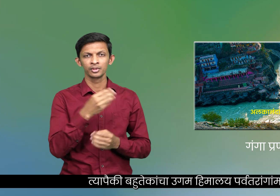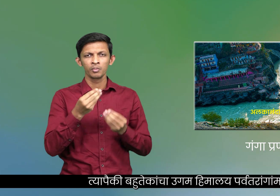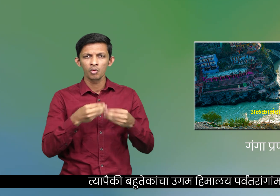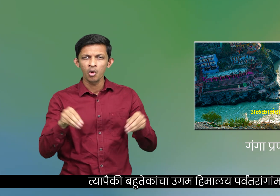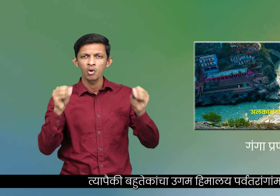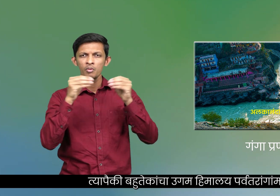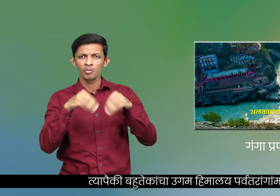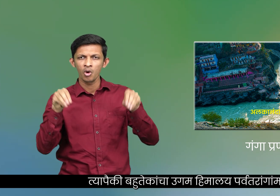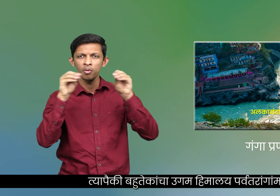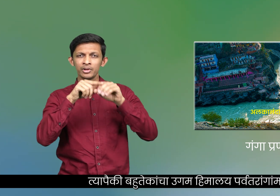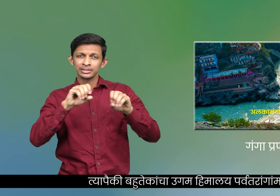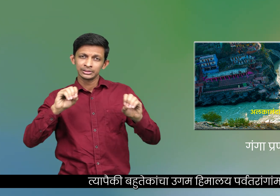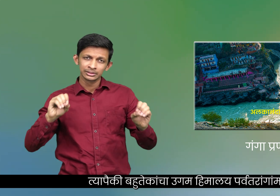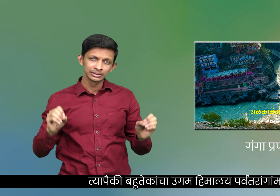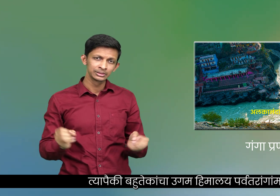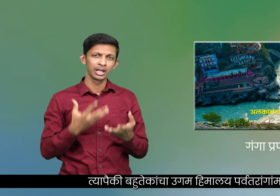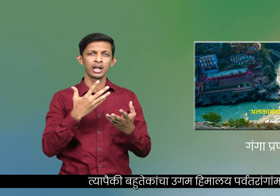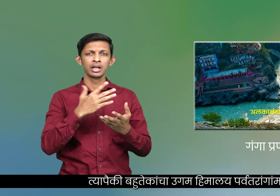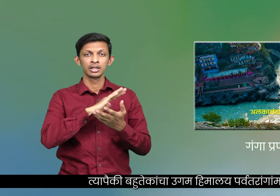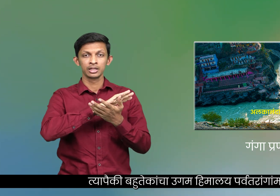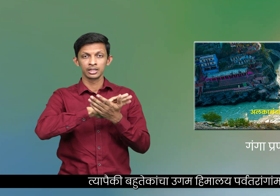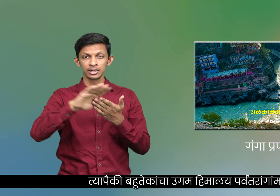त्यापैकी बहुतेकांचा उगम हिमालय पर्वतरांगांमध्ये होतो,